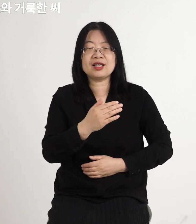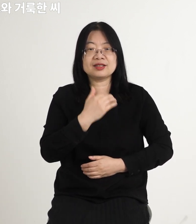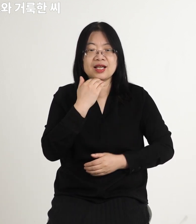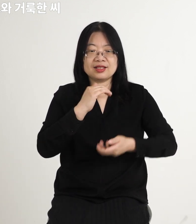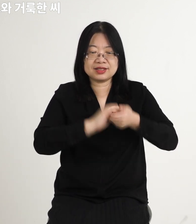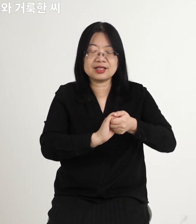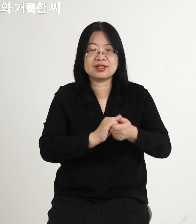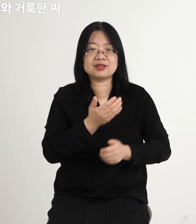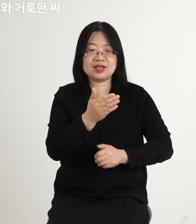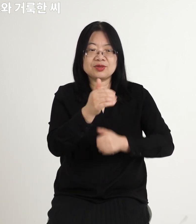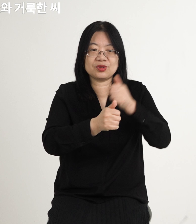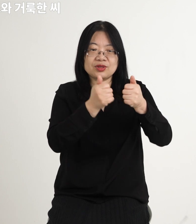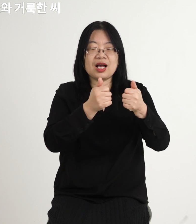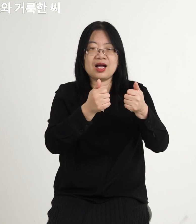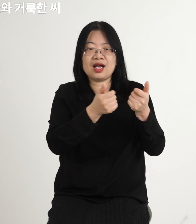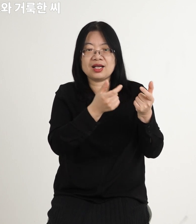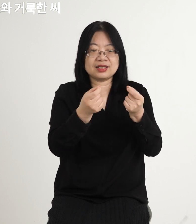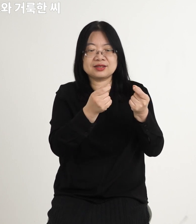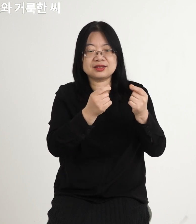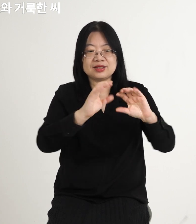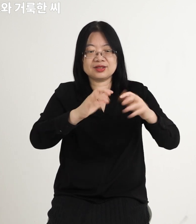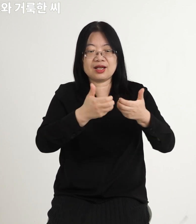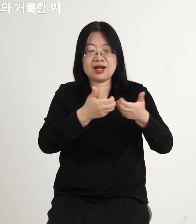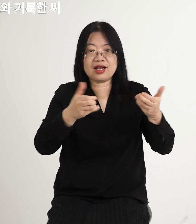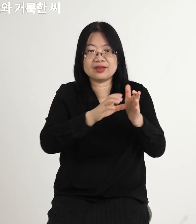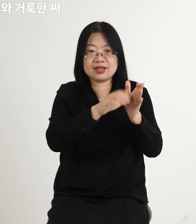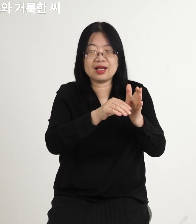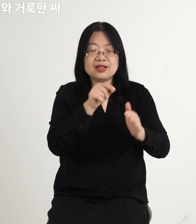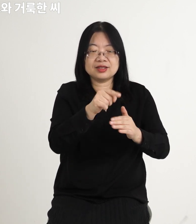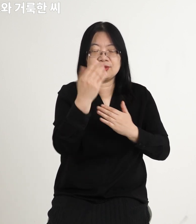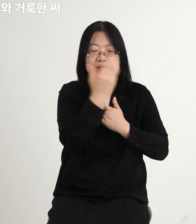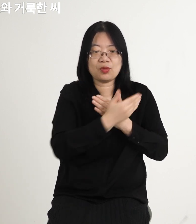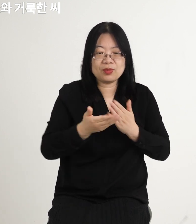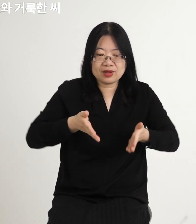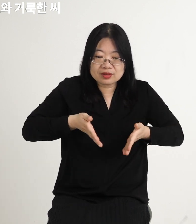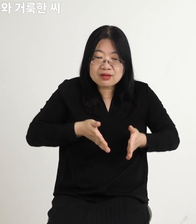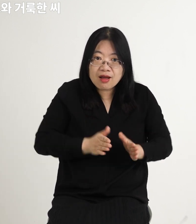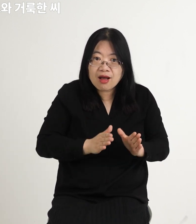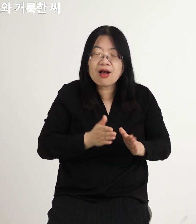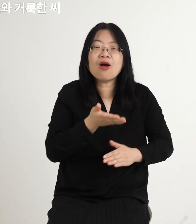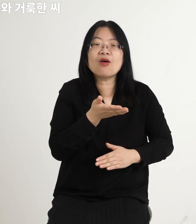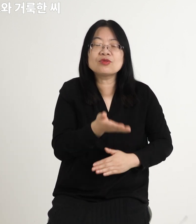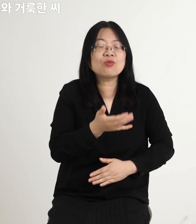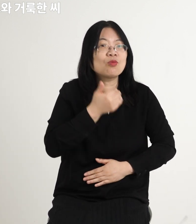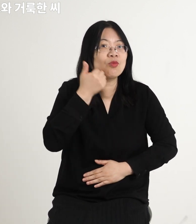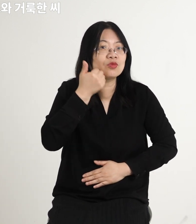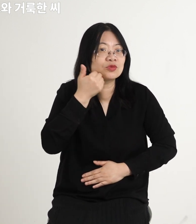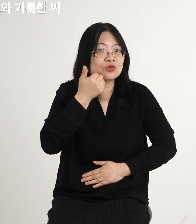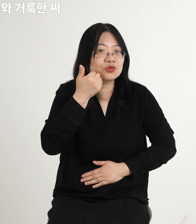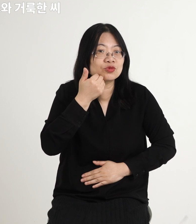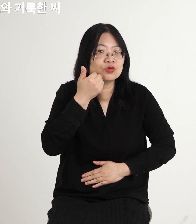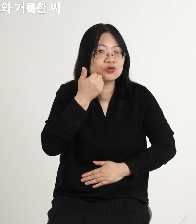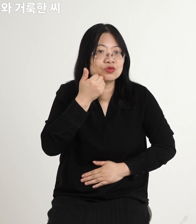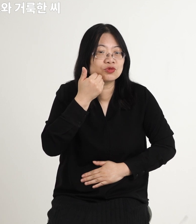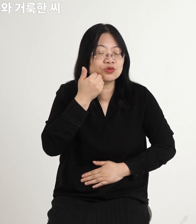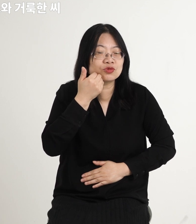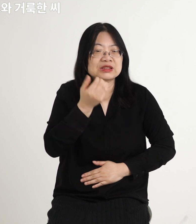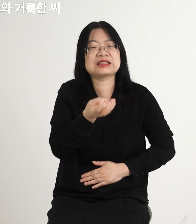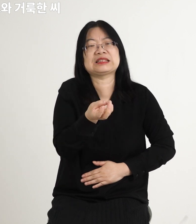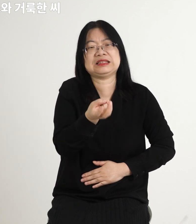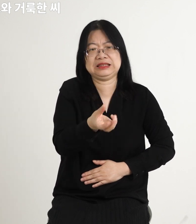네 조상들과 함께 누울 때에 내가 네 몸에서 네 뭐를 이게 째랍니다.